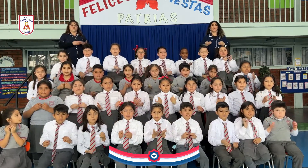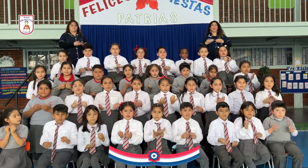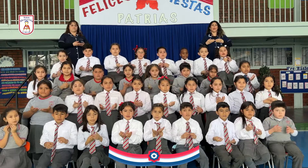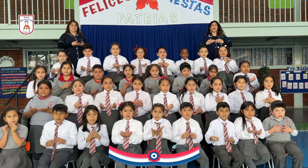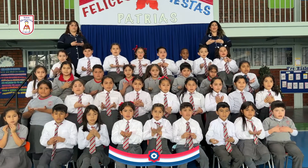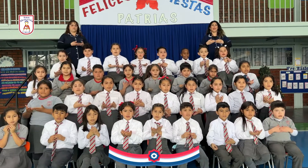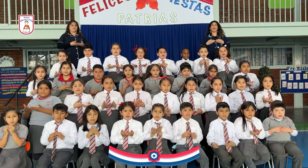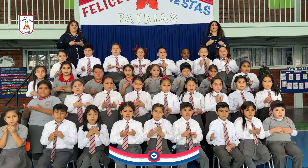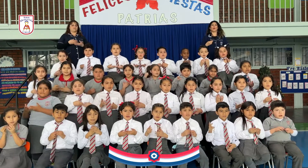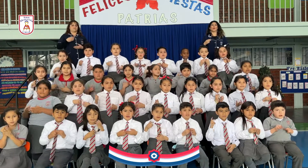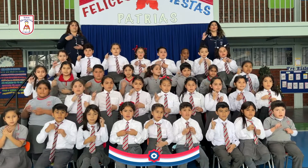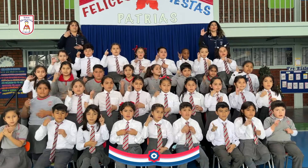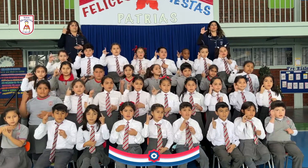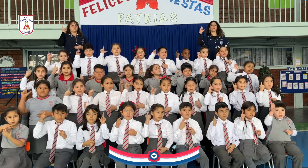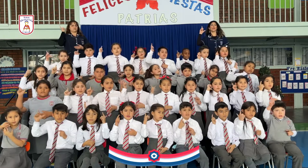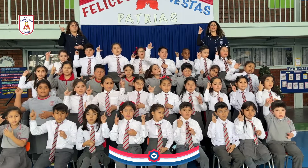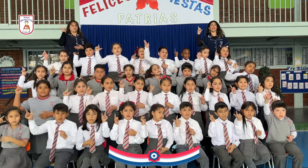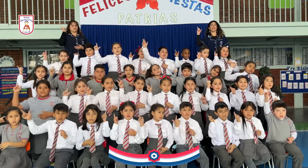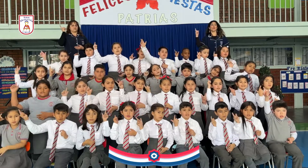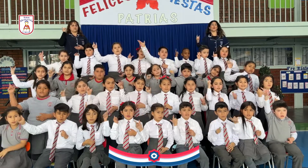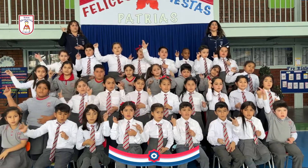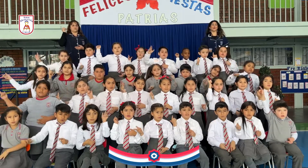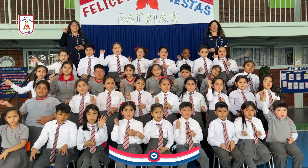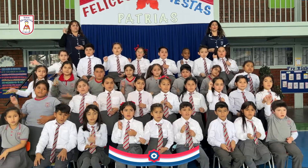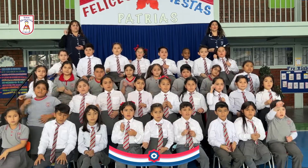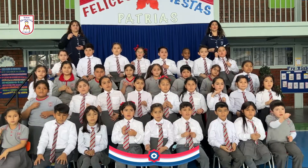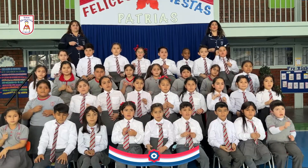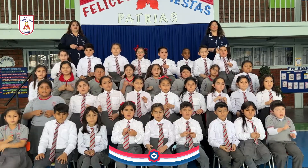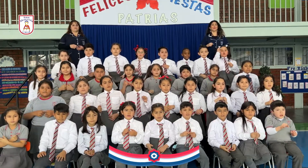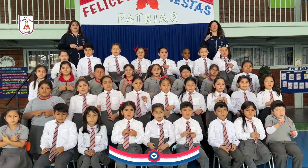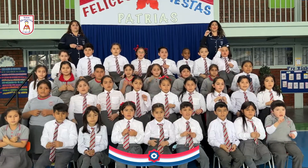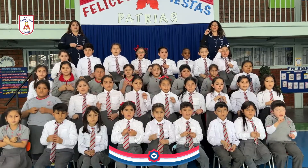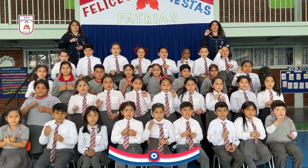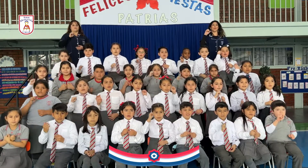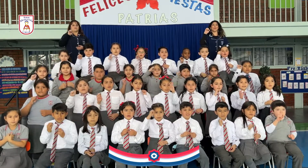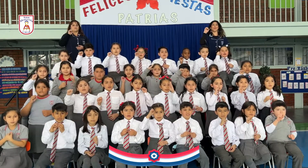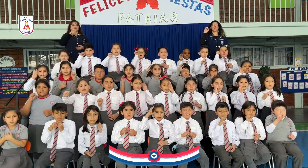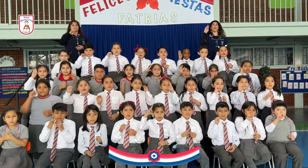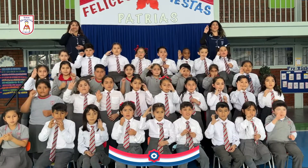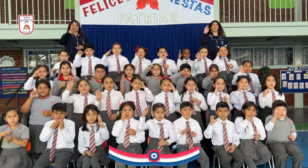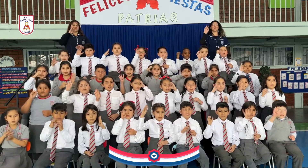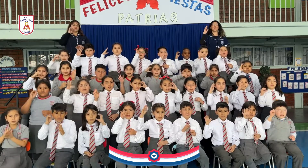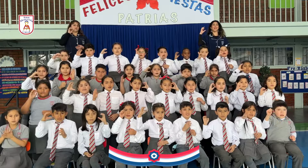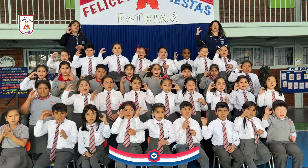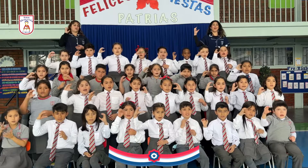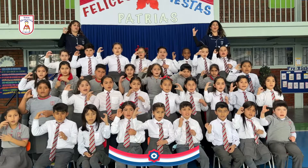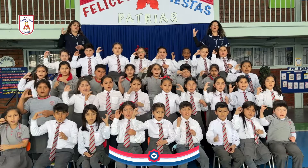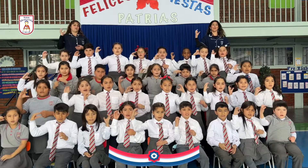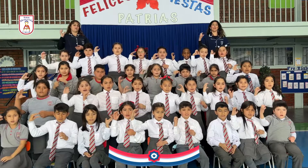me ha dado el sonido y el abecedario,